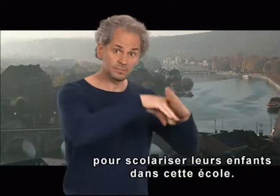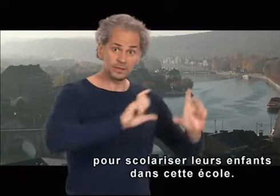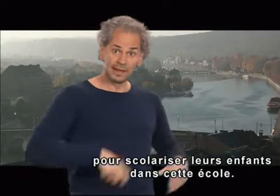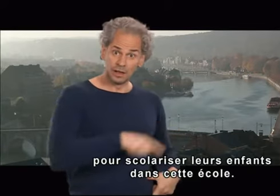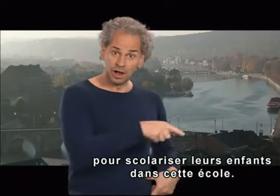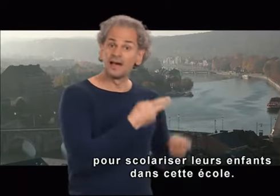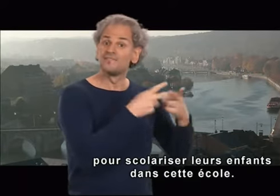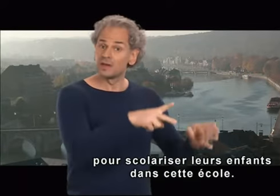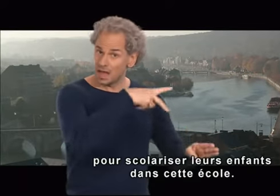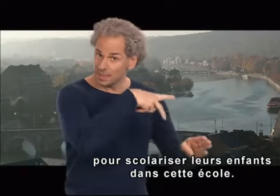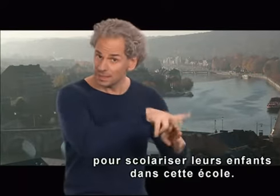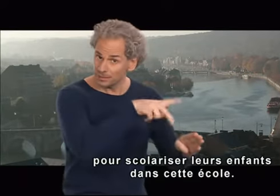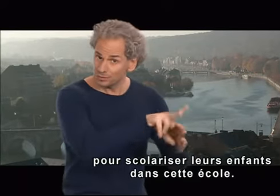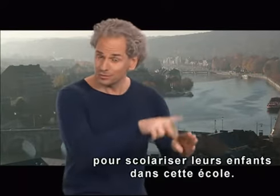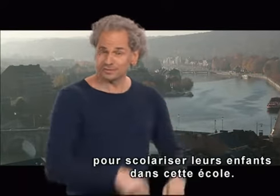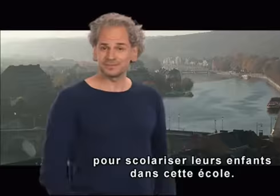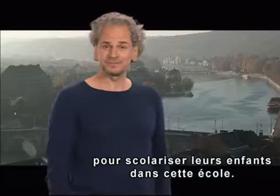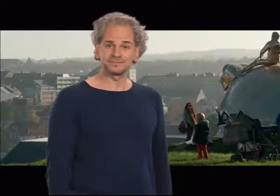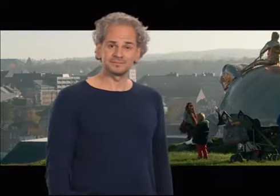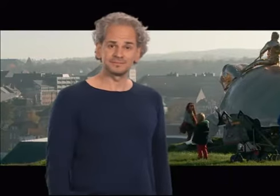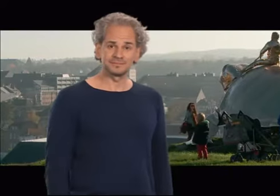pour scolariser leurs enfants dans cette école.